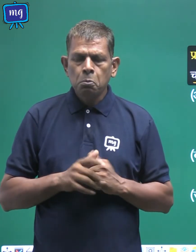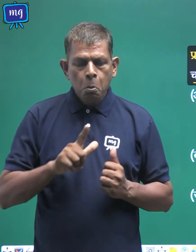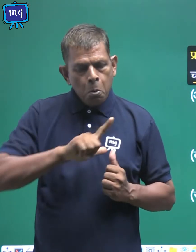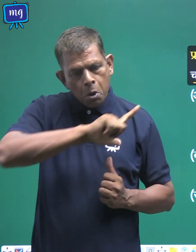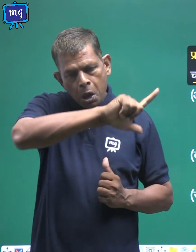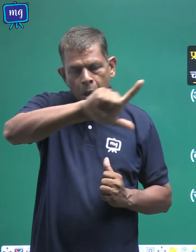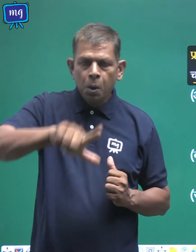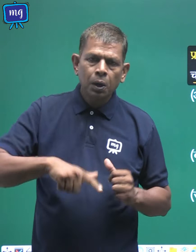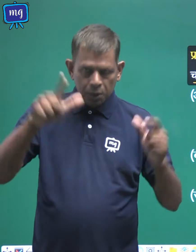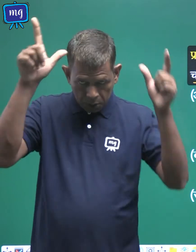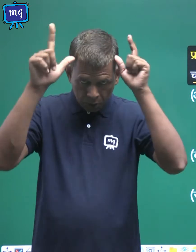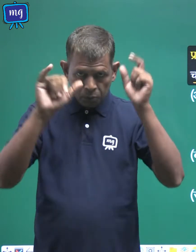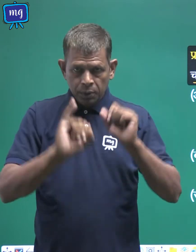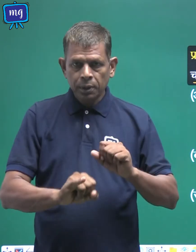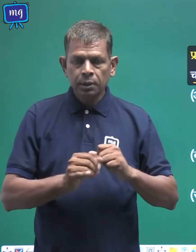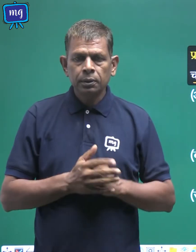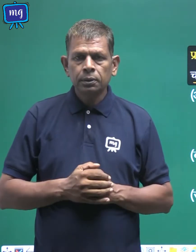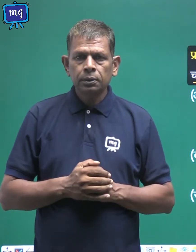सर्वाहारी जंतु है।